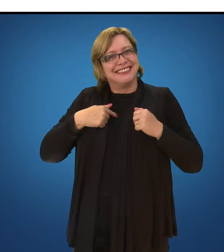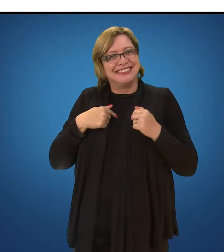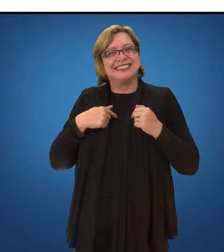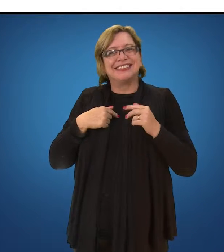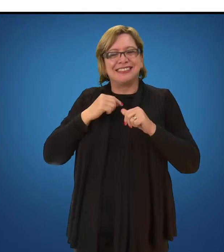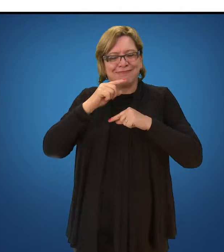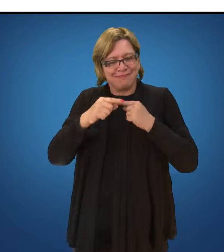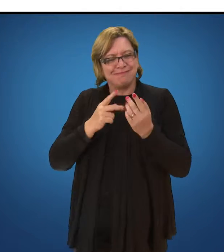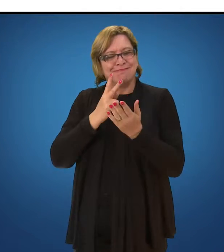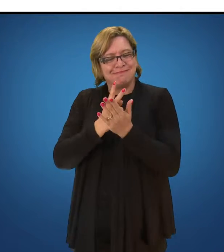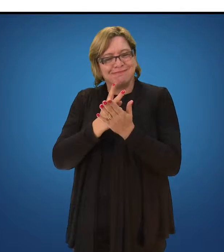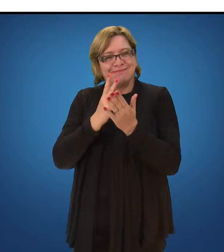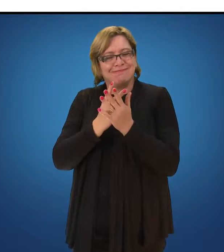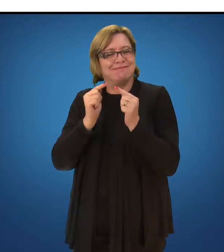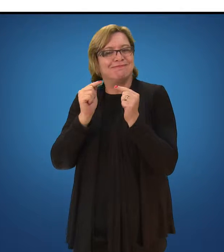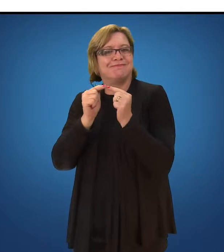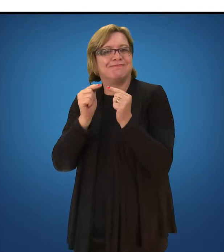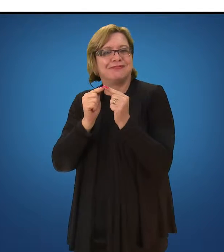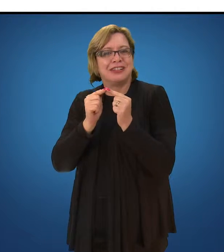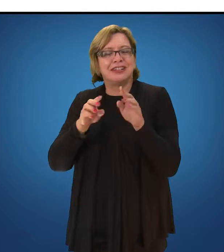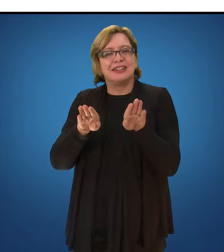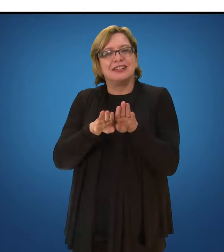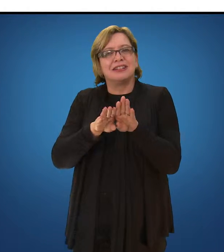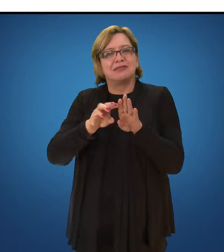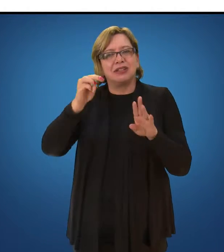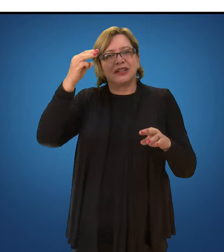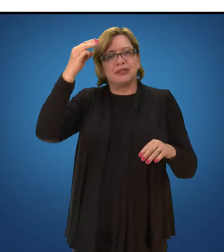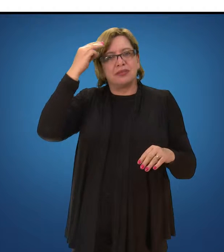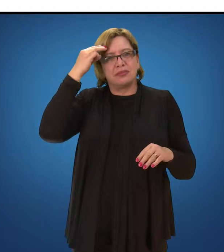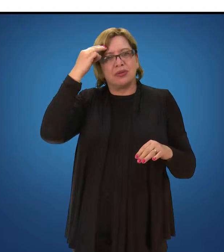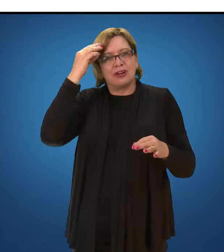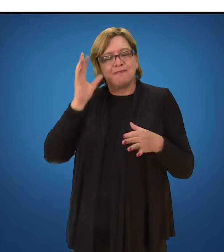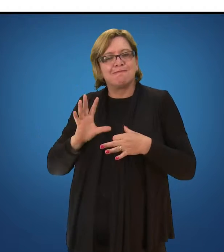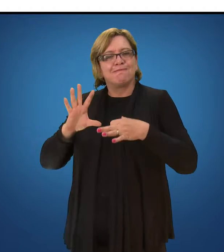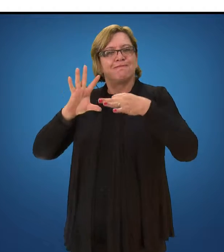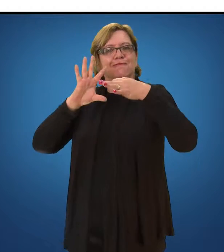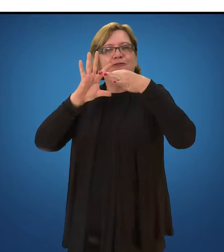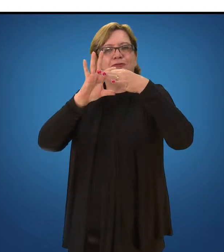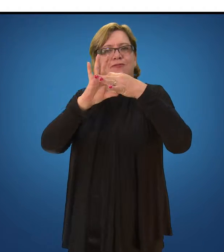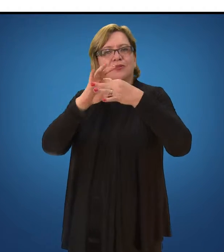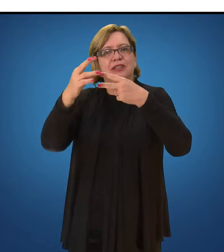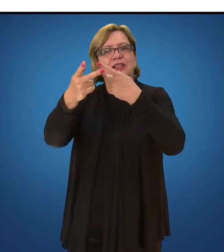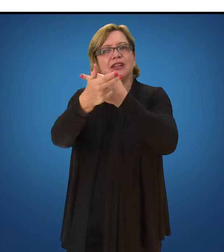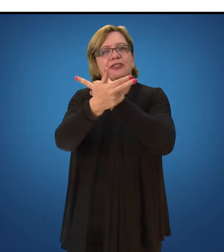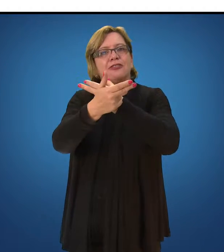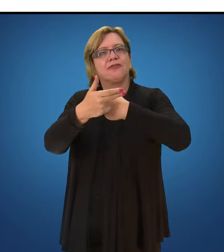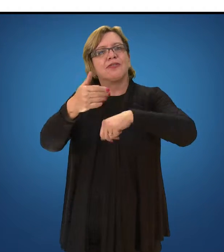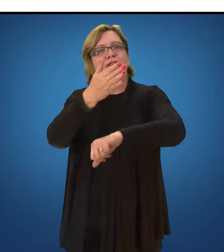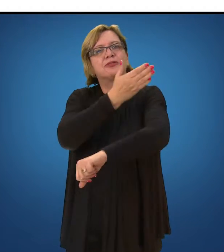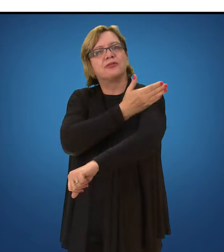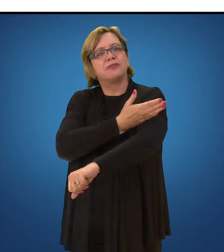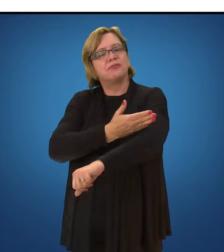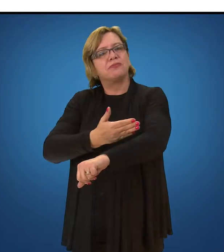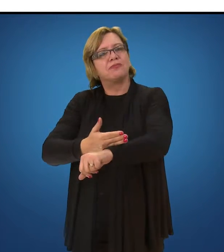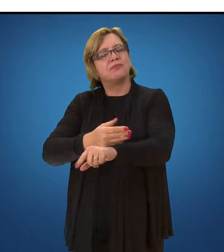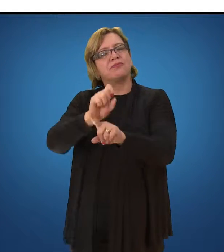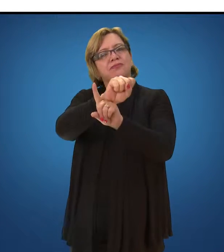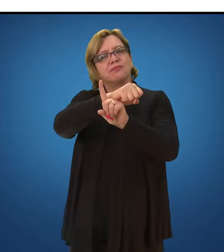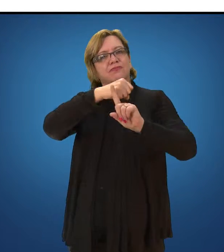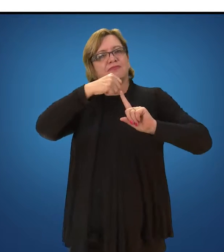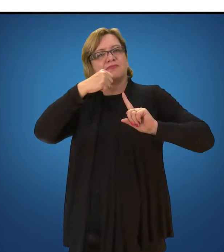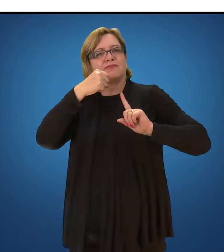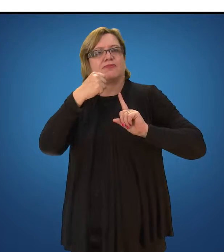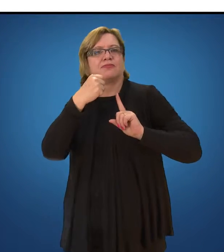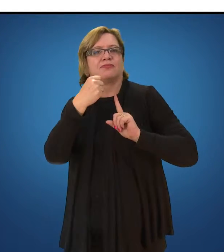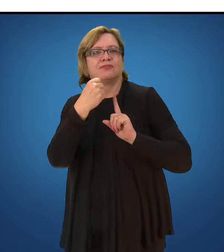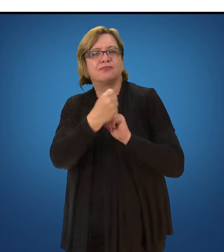assim por diante. E a memória, aliás, está intimamente conectada com vários comportamentos sociais que